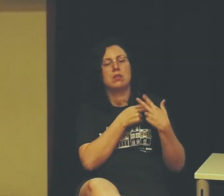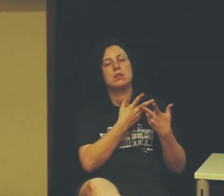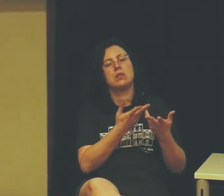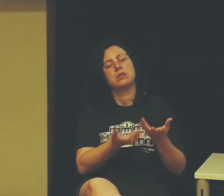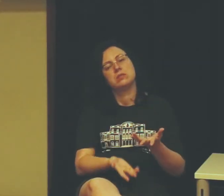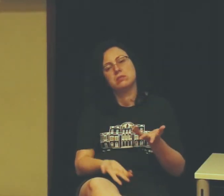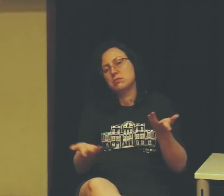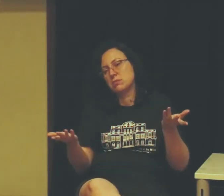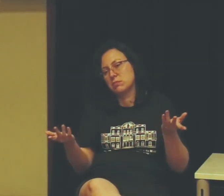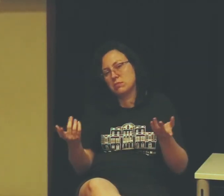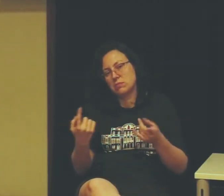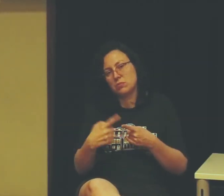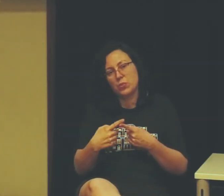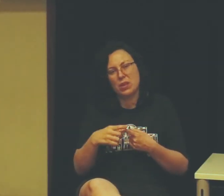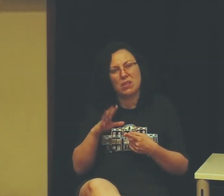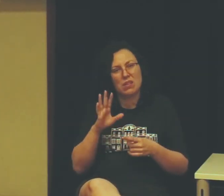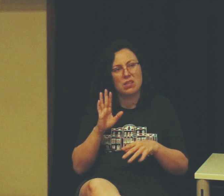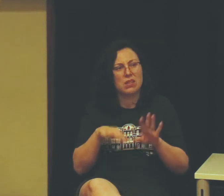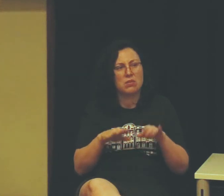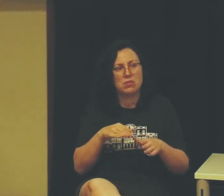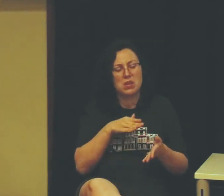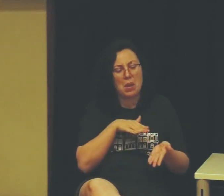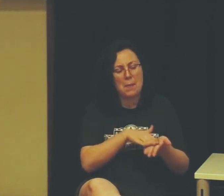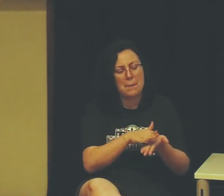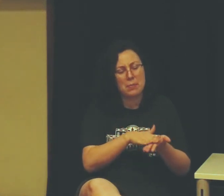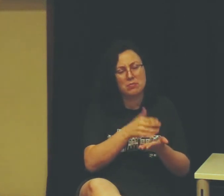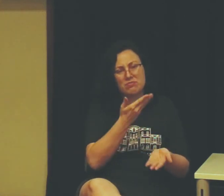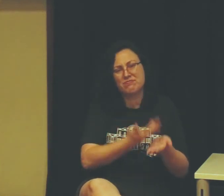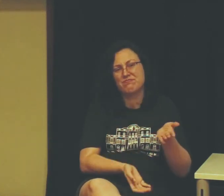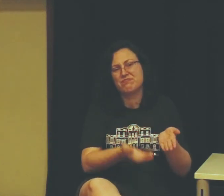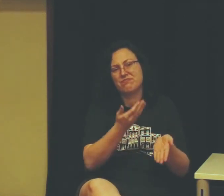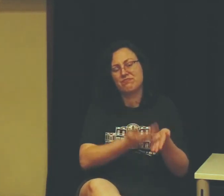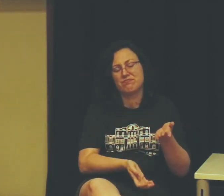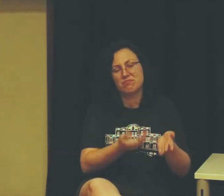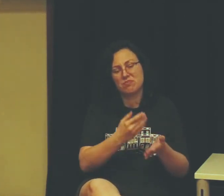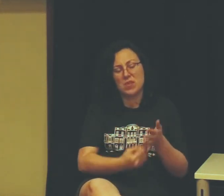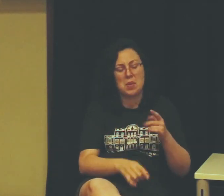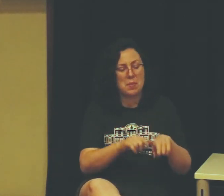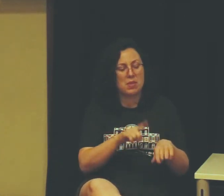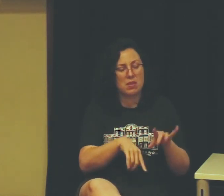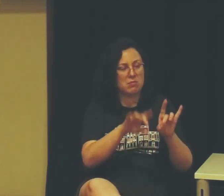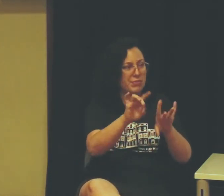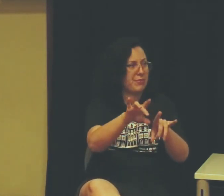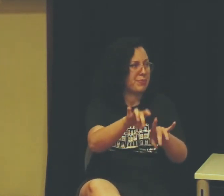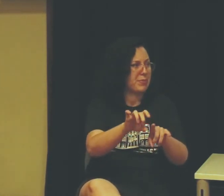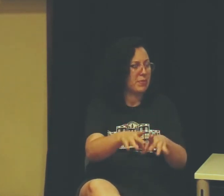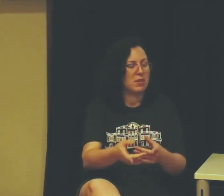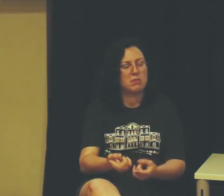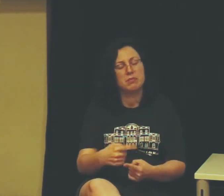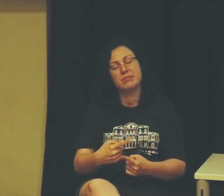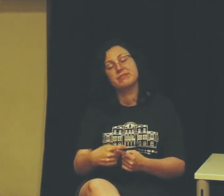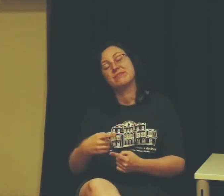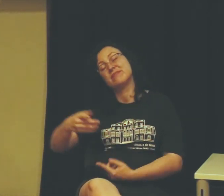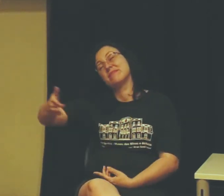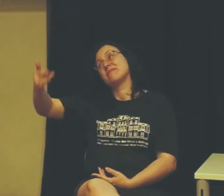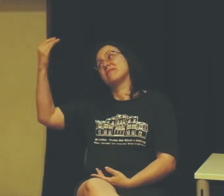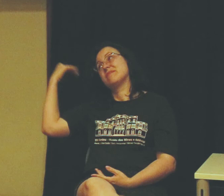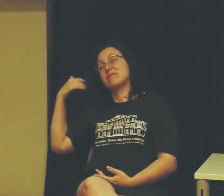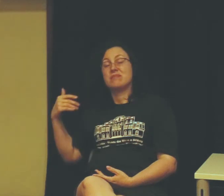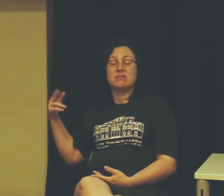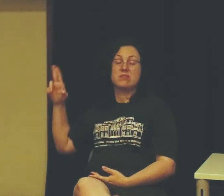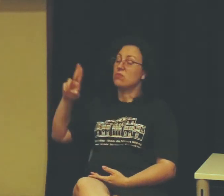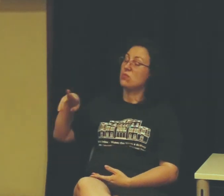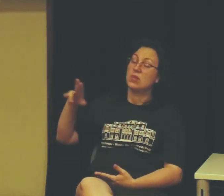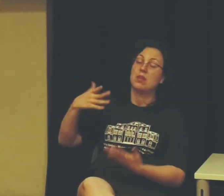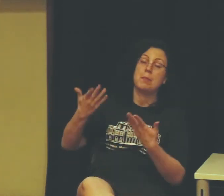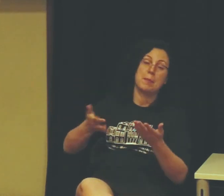como esse, que provavelmente estavam perdendo novos materiais que poderiam ser muito úteis. Né? E é claro, naquela época não era conhecido, mas que no